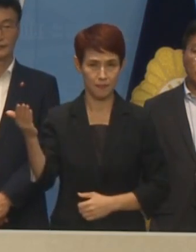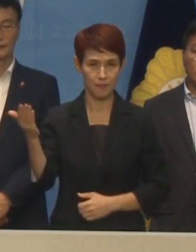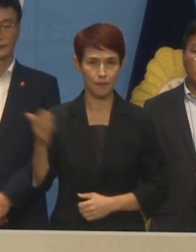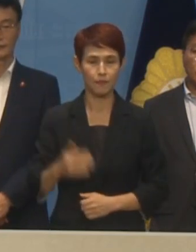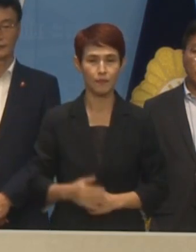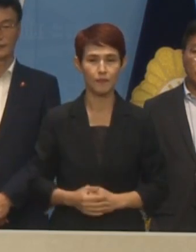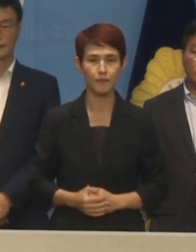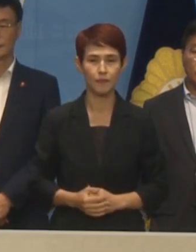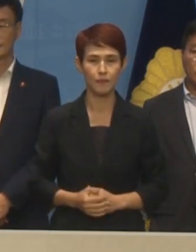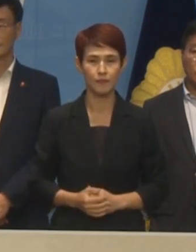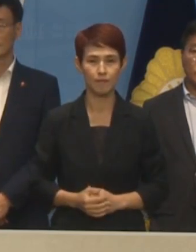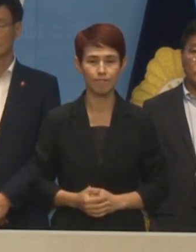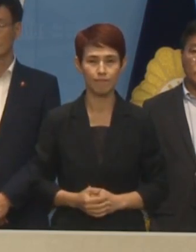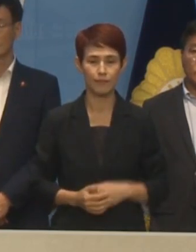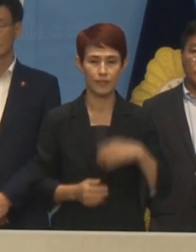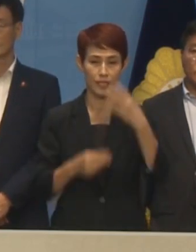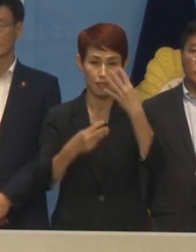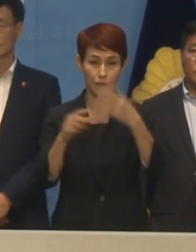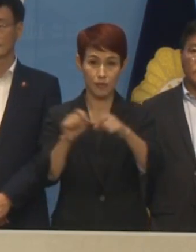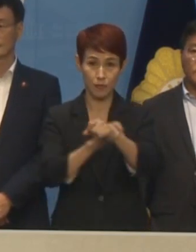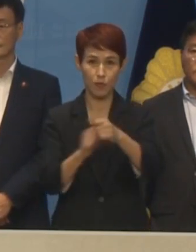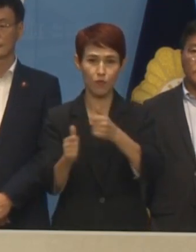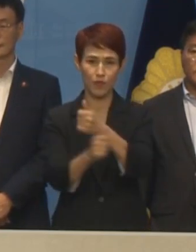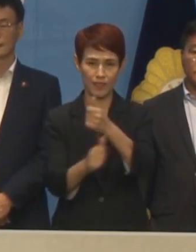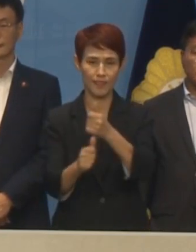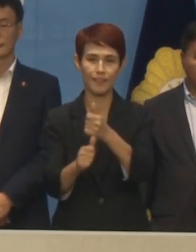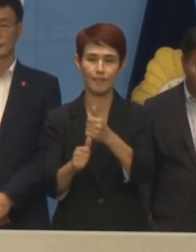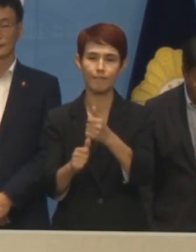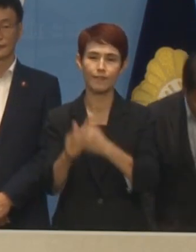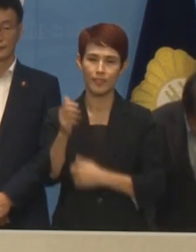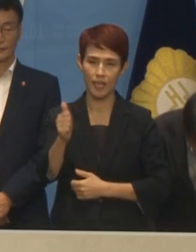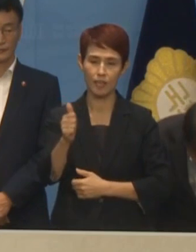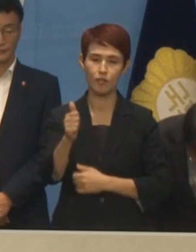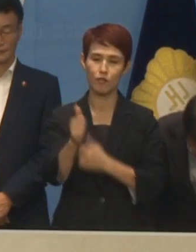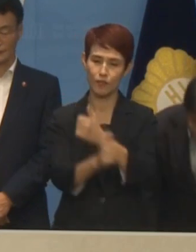양영수, 한동수 사사특별위원님들이 함께하고 하셨습니다.